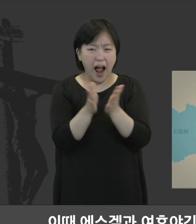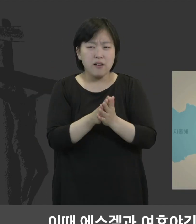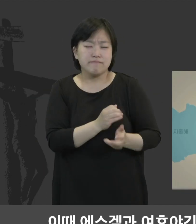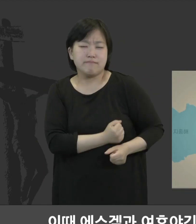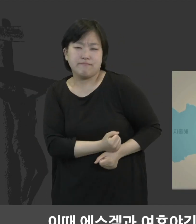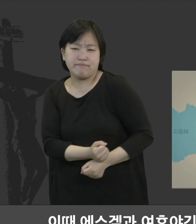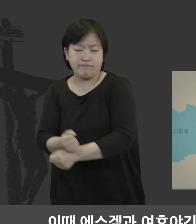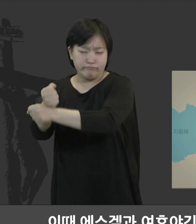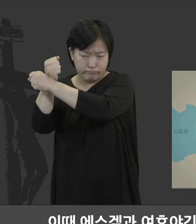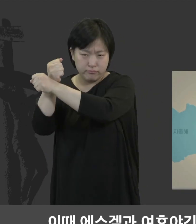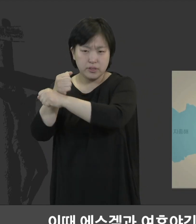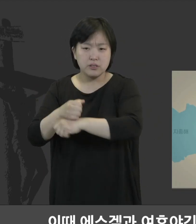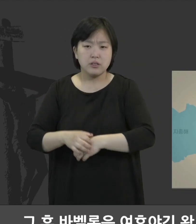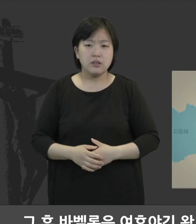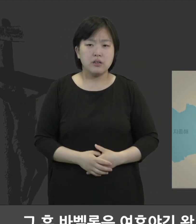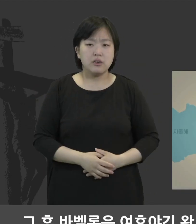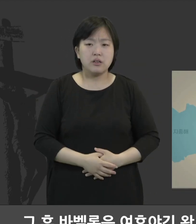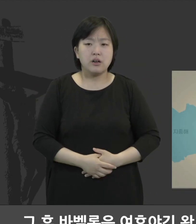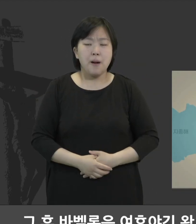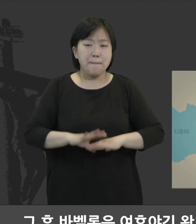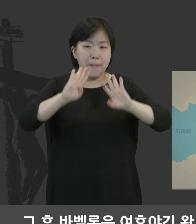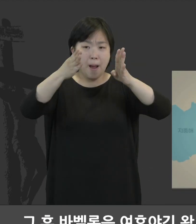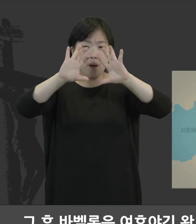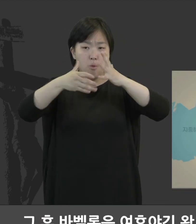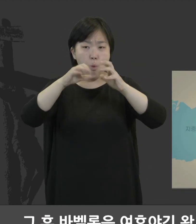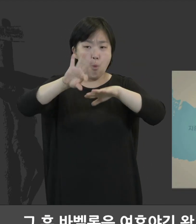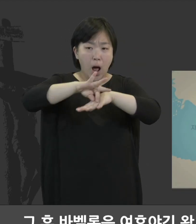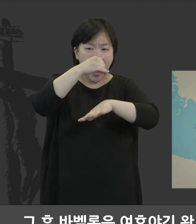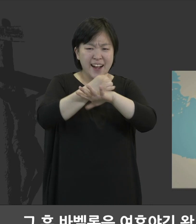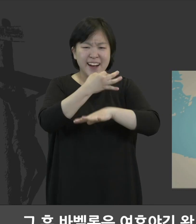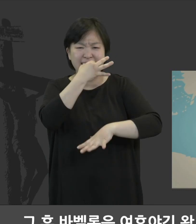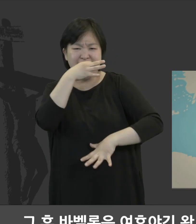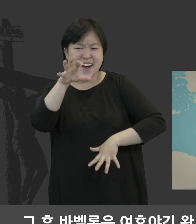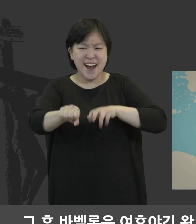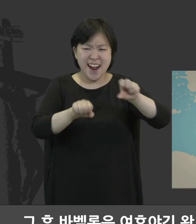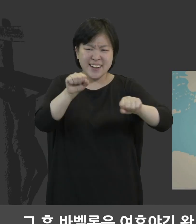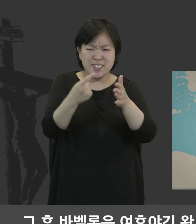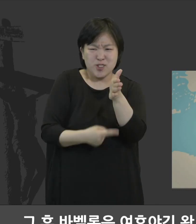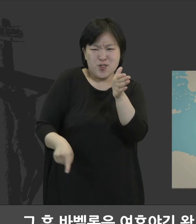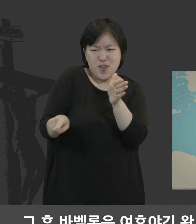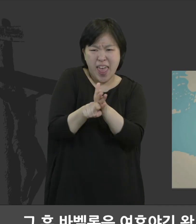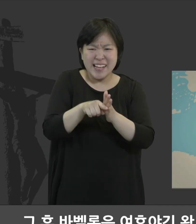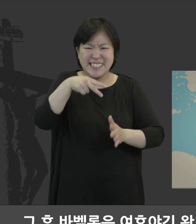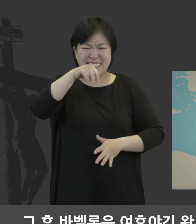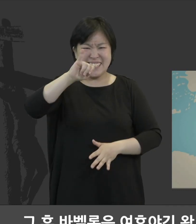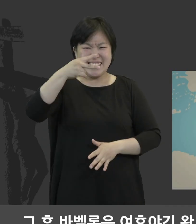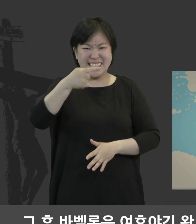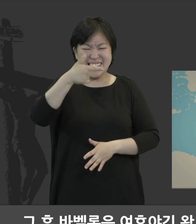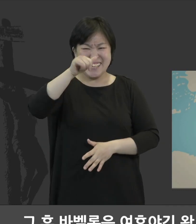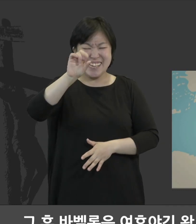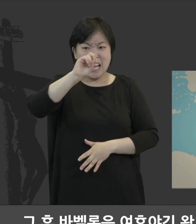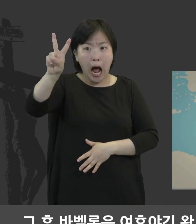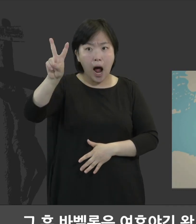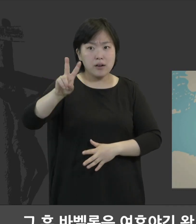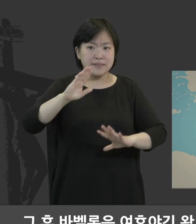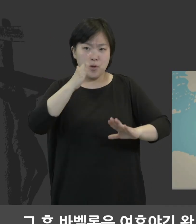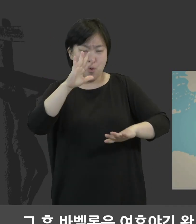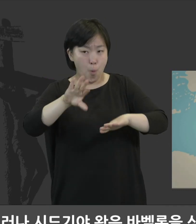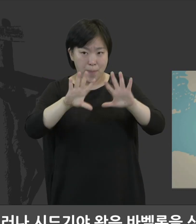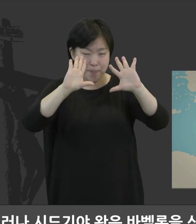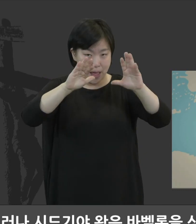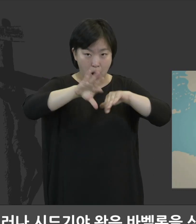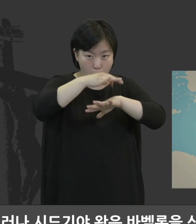바벨론에 잡혀갑니다. 그 후 바벨론은 여호야긴 왕 대신 그의 삼촌인 시드기야를 유다의 왕으로